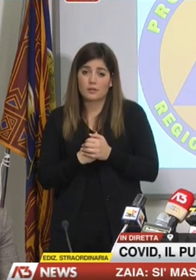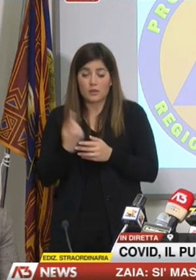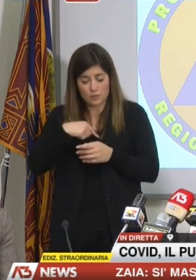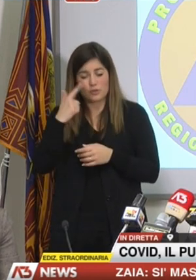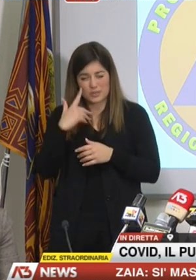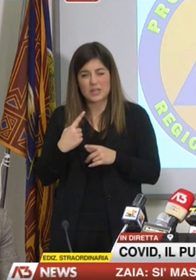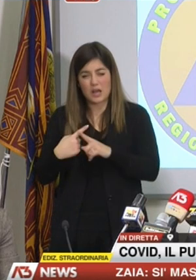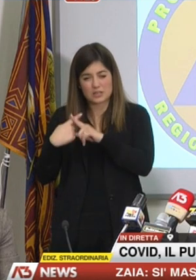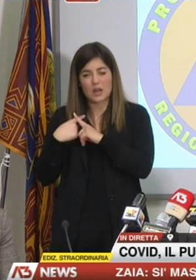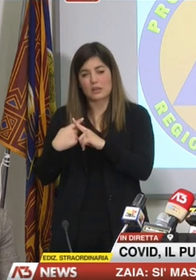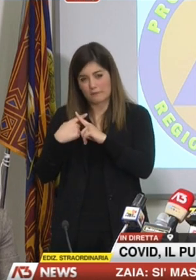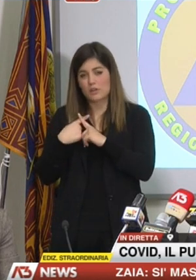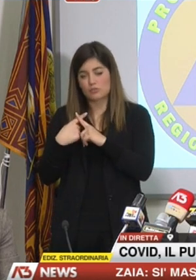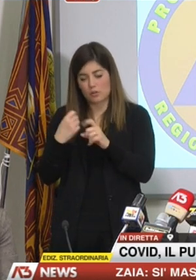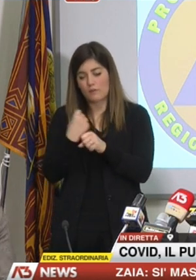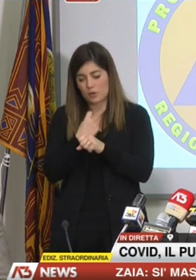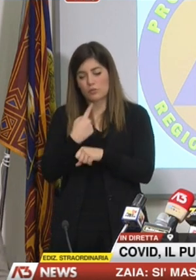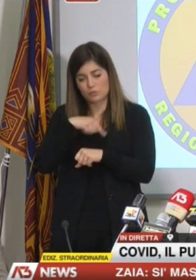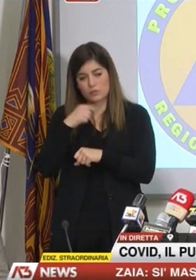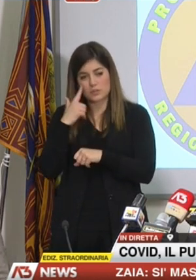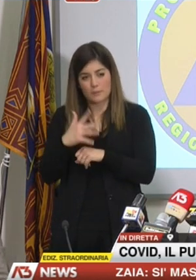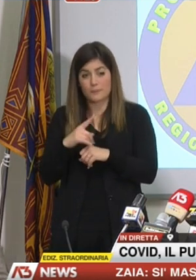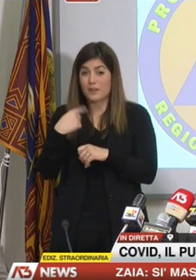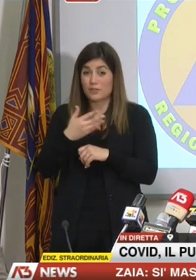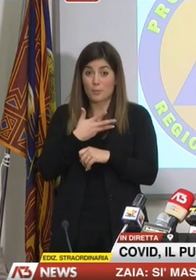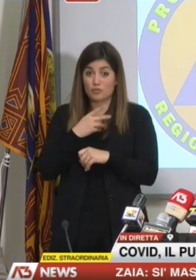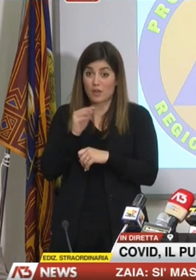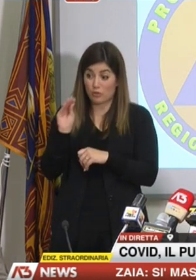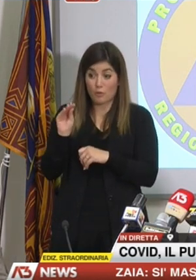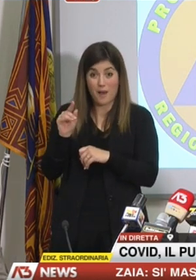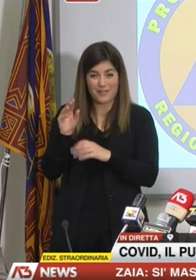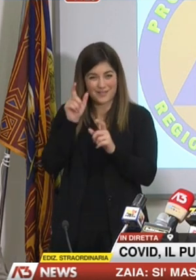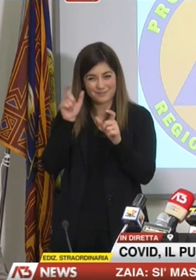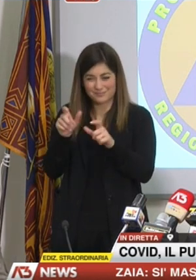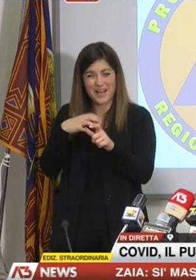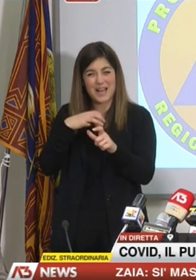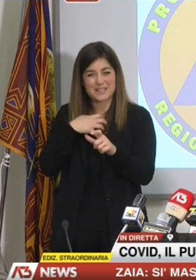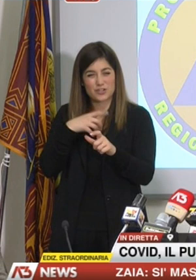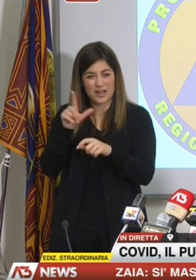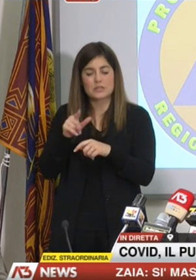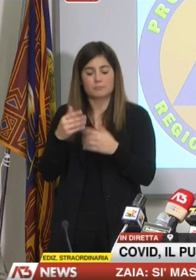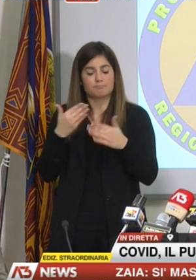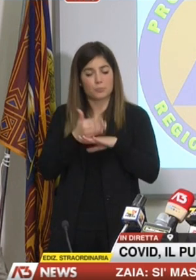Va bene, grazie. Poi una domanda per l'assessore Lanzarini. Sì, dopo l'assessore grazie. È a disposizione. Bonet.